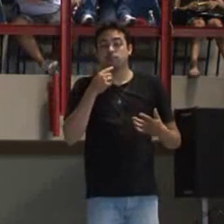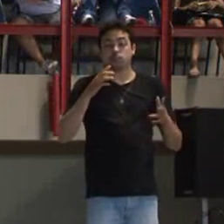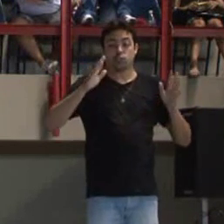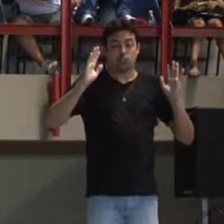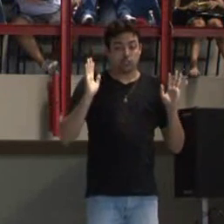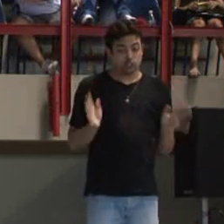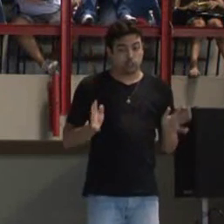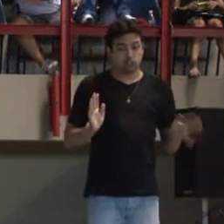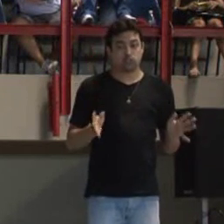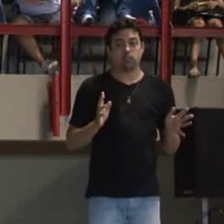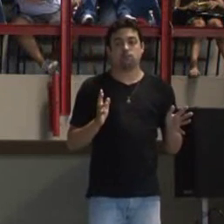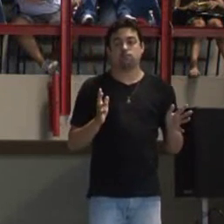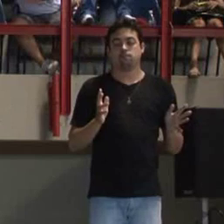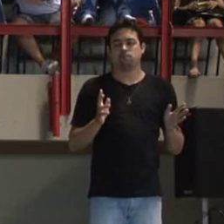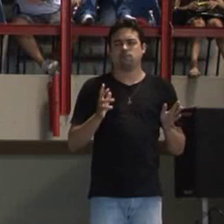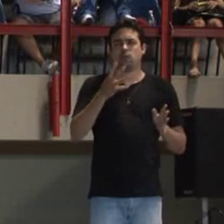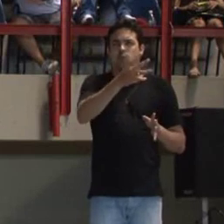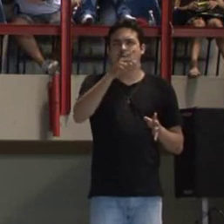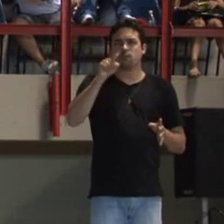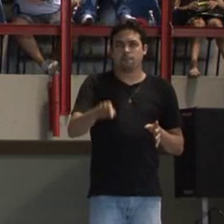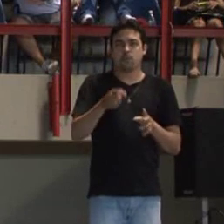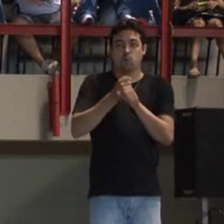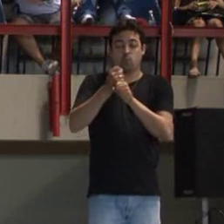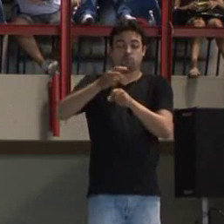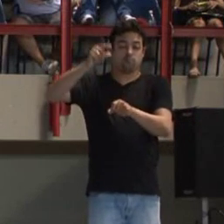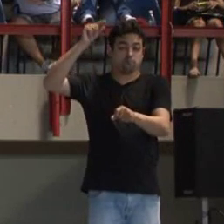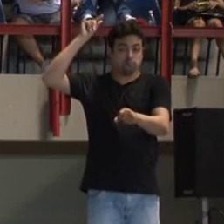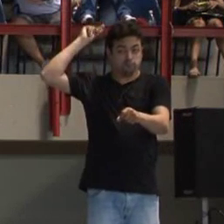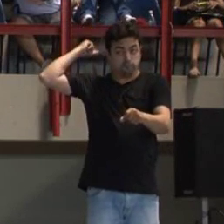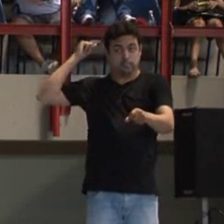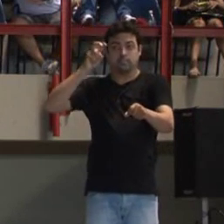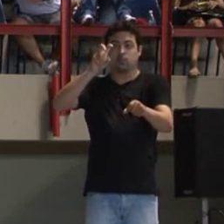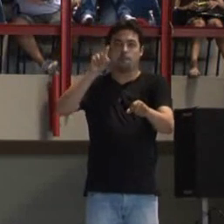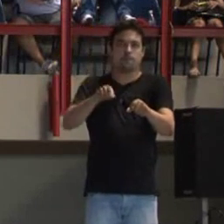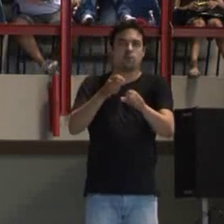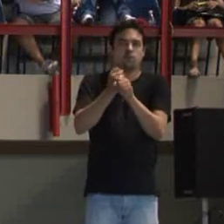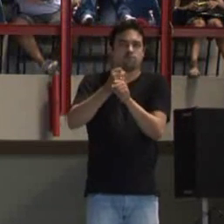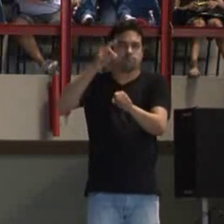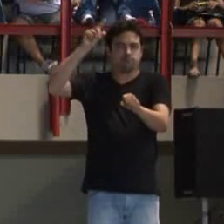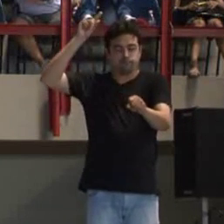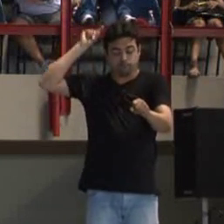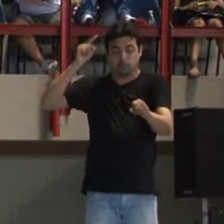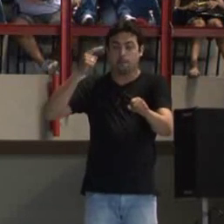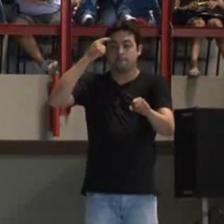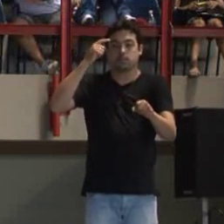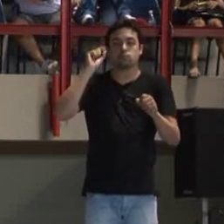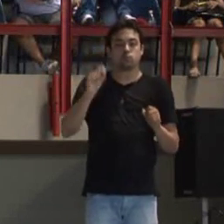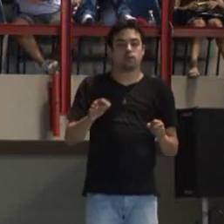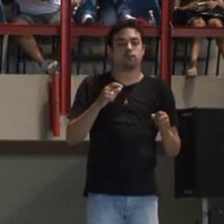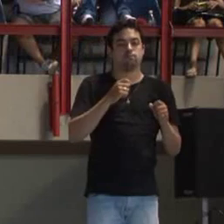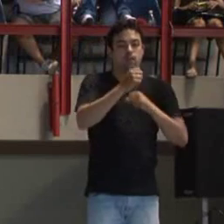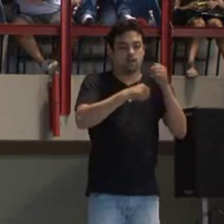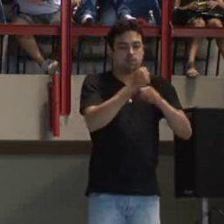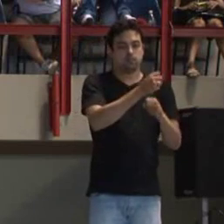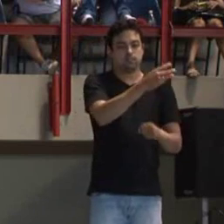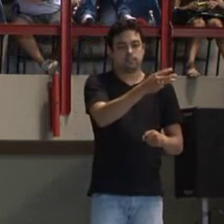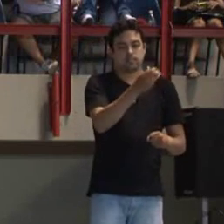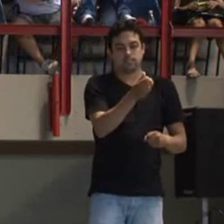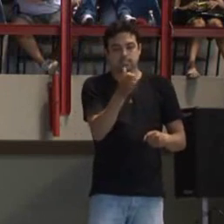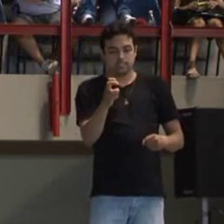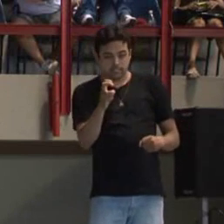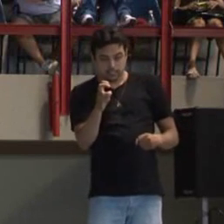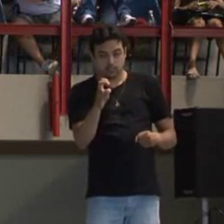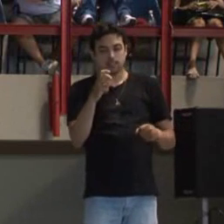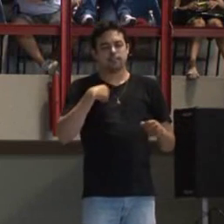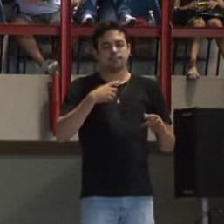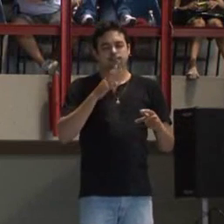há 4.000 anos atrás, 5.000 anos atrás, descobriram que um ano poderia durar 360 dias, que era raro, 5 dias